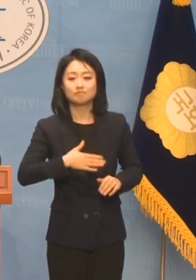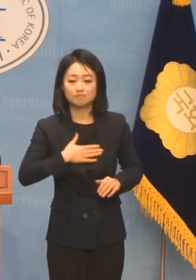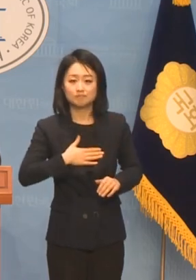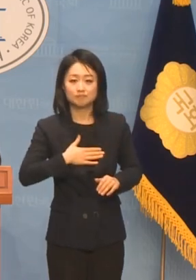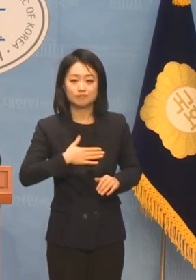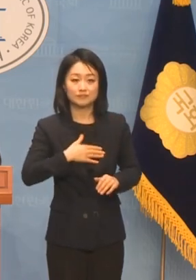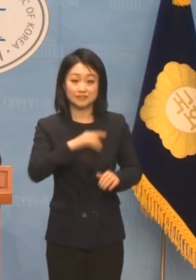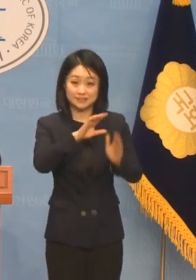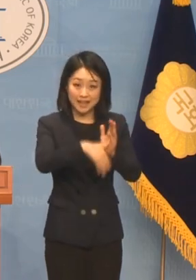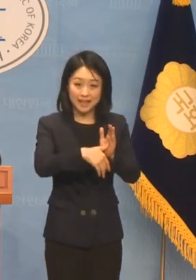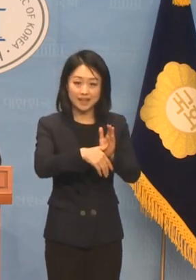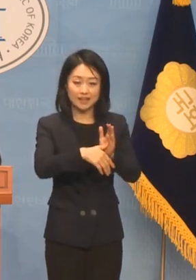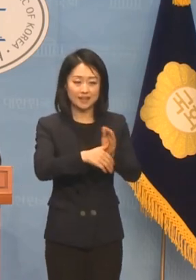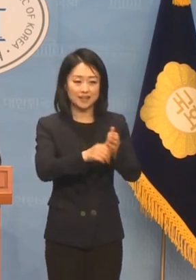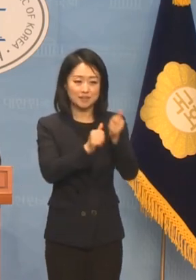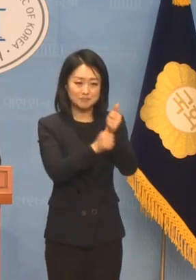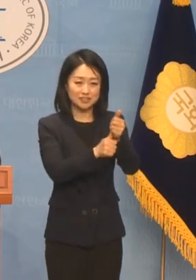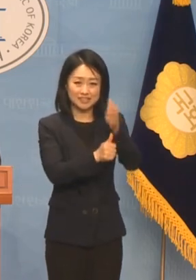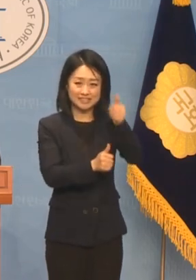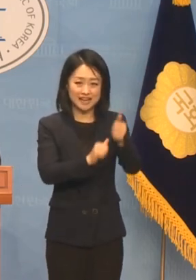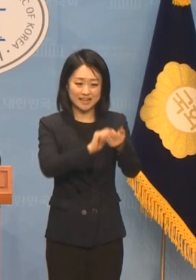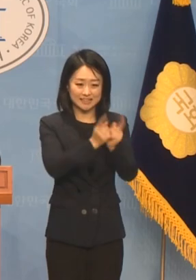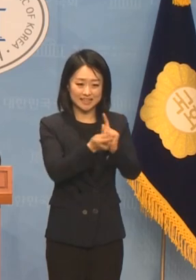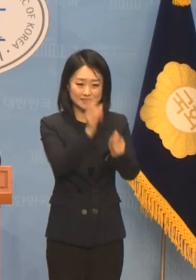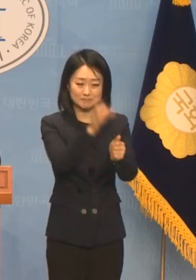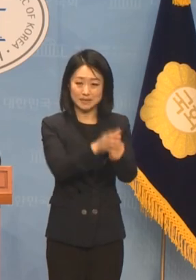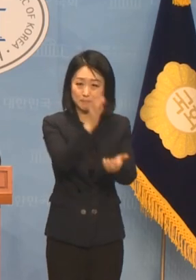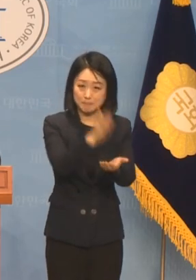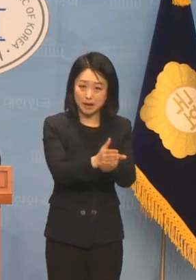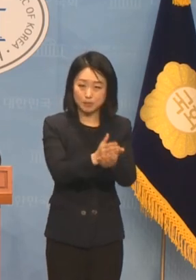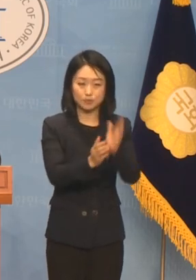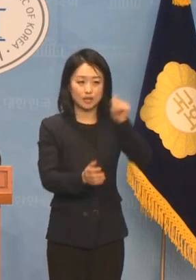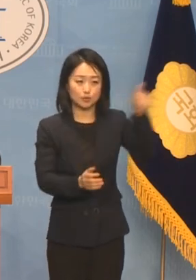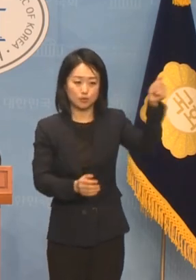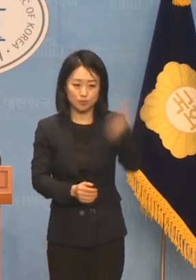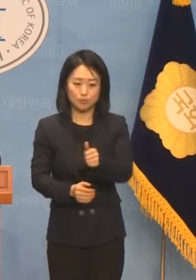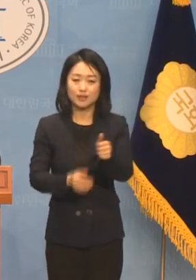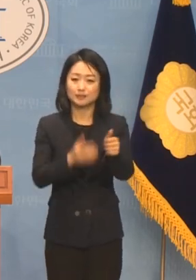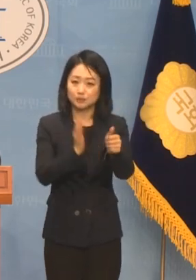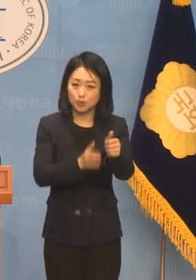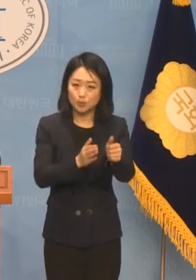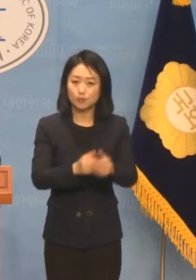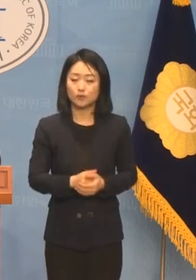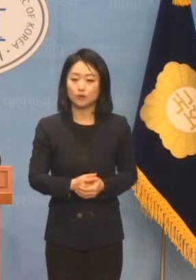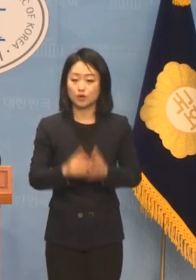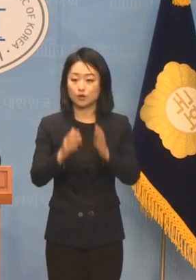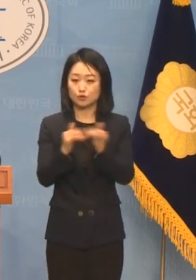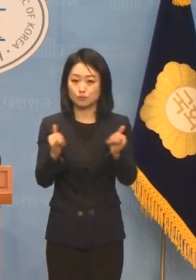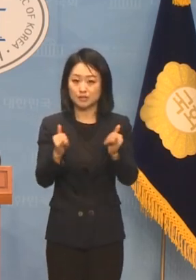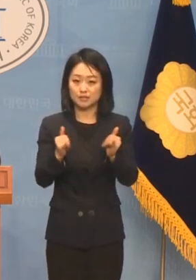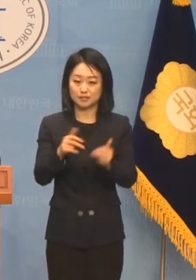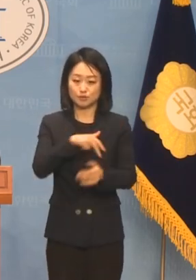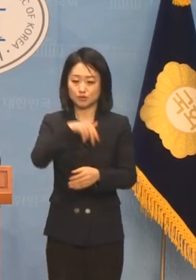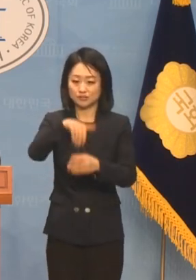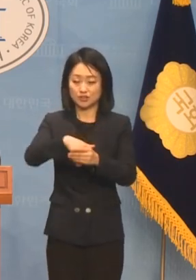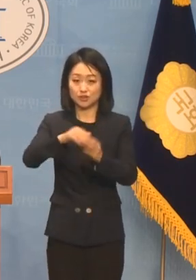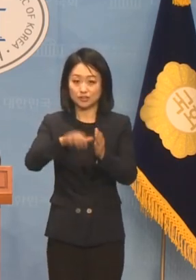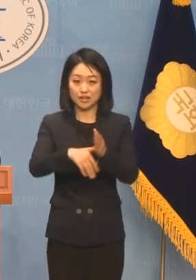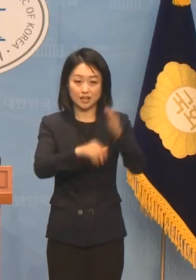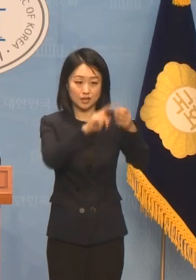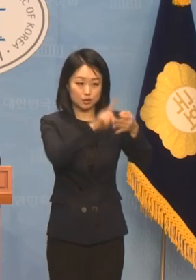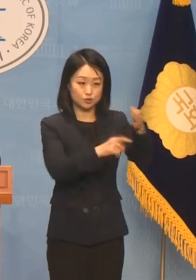윤 대통령이 직접 나서시길 바랍니다. 국민은 이번 선거에서 윤 대통령